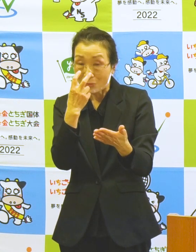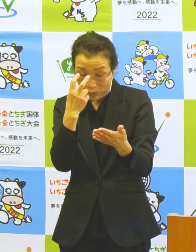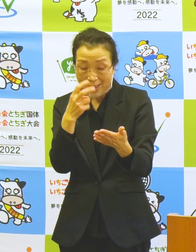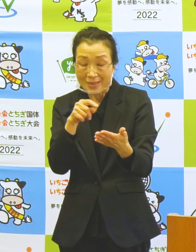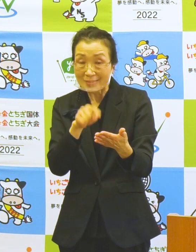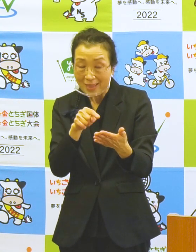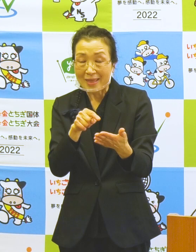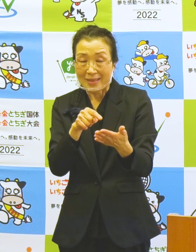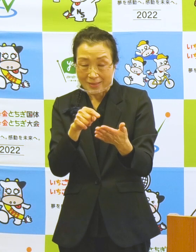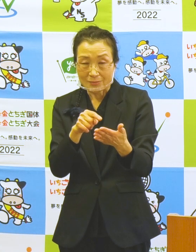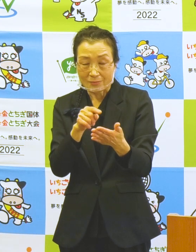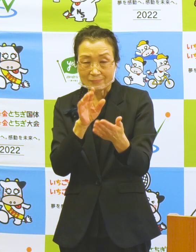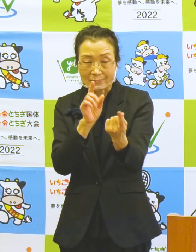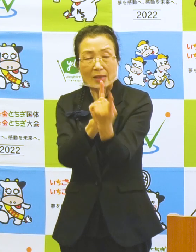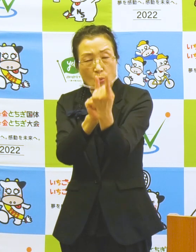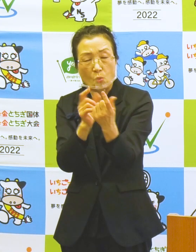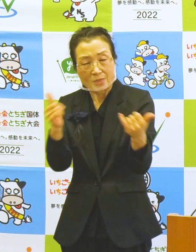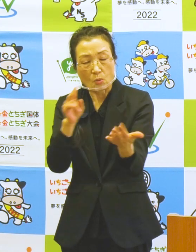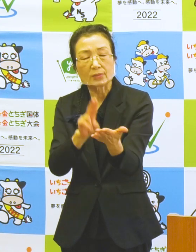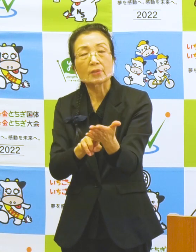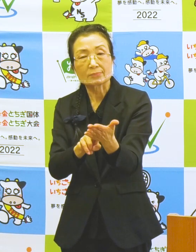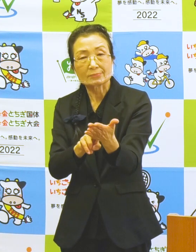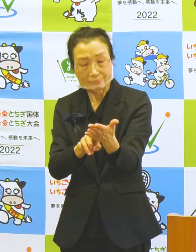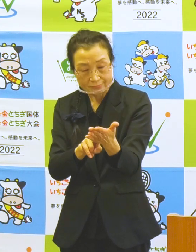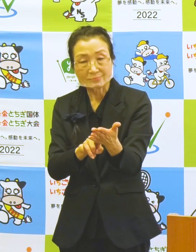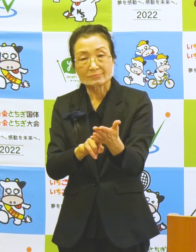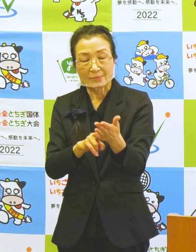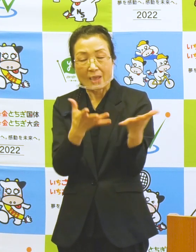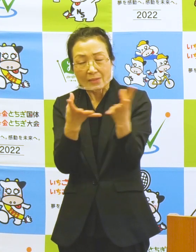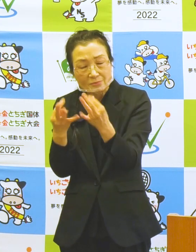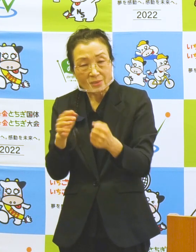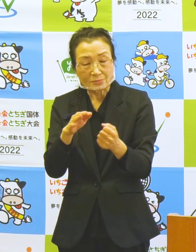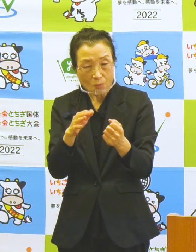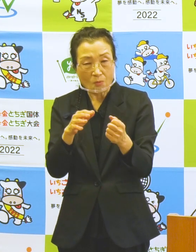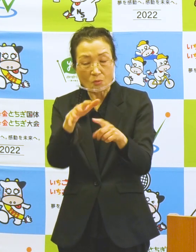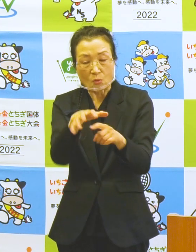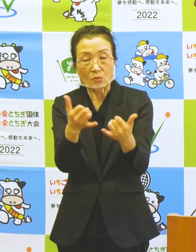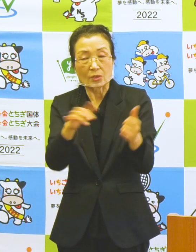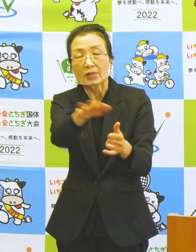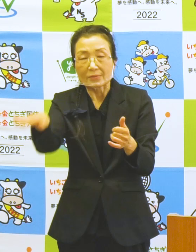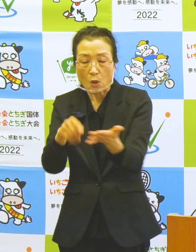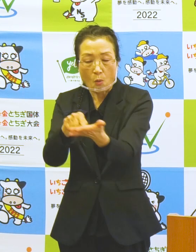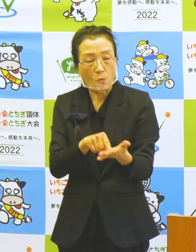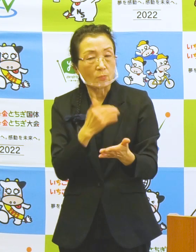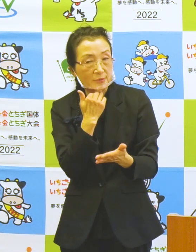決定します。ぜひ多くの方々からのご応募をお待ちしています。